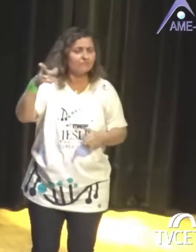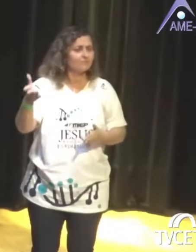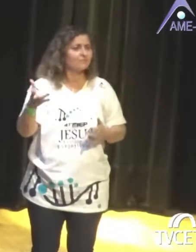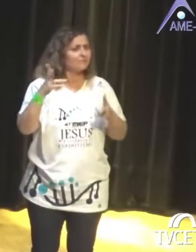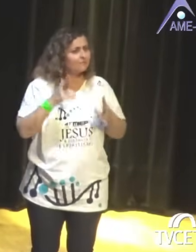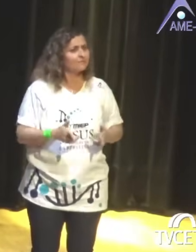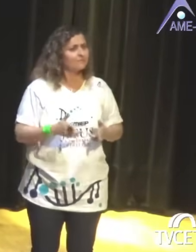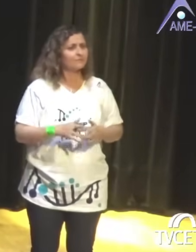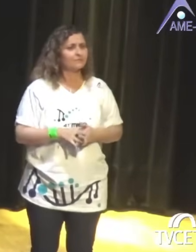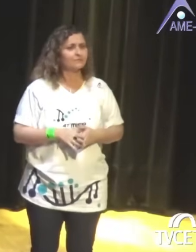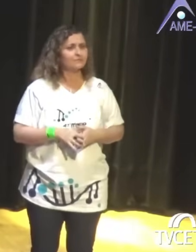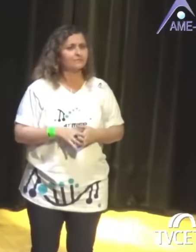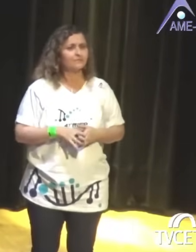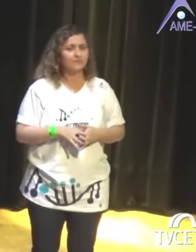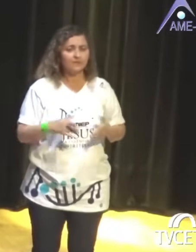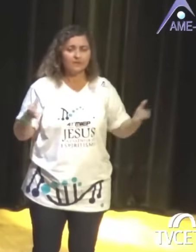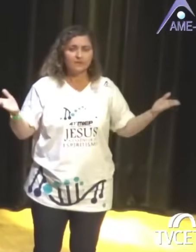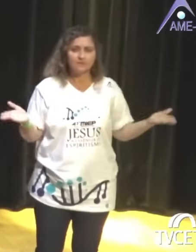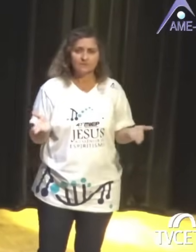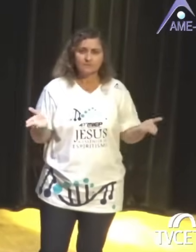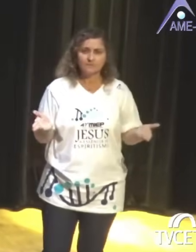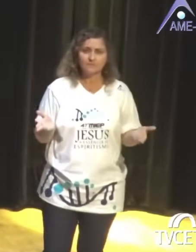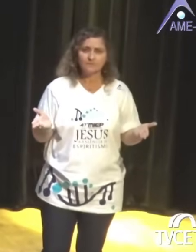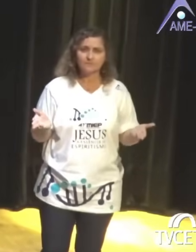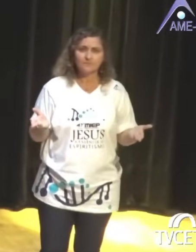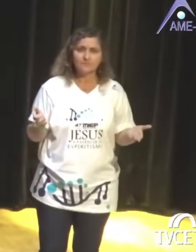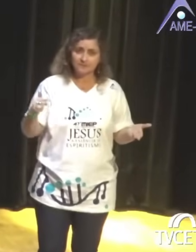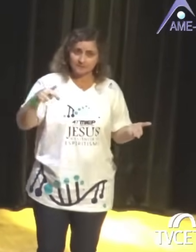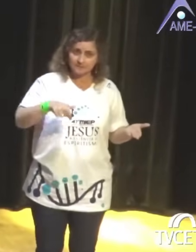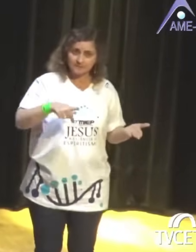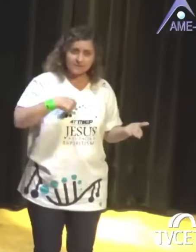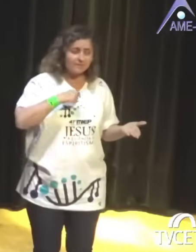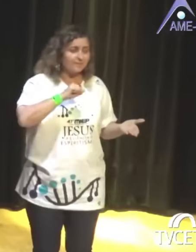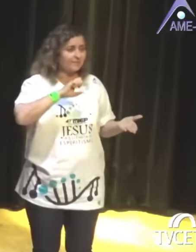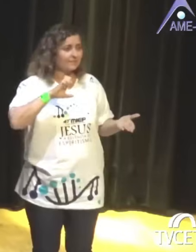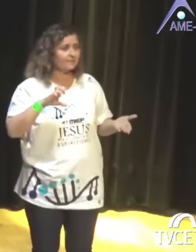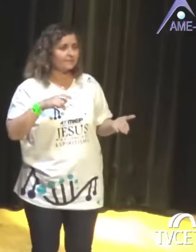você então aqui por